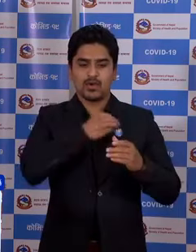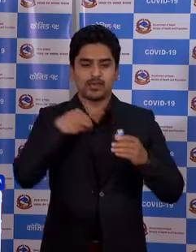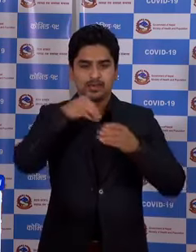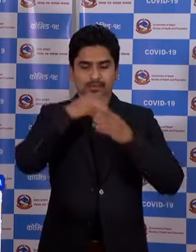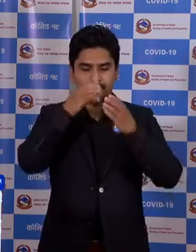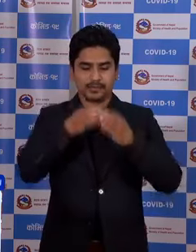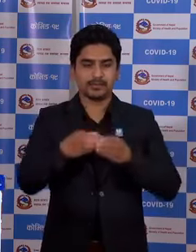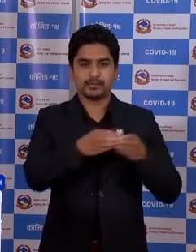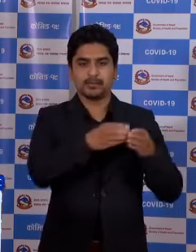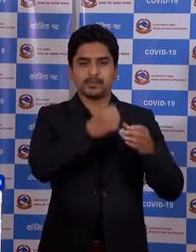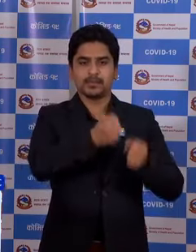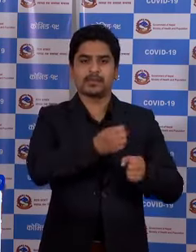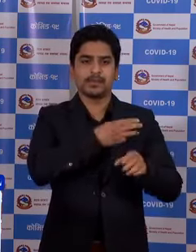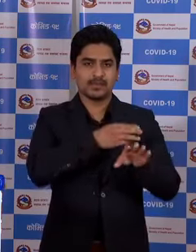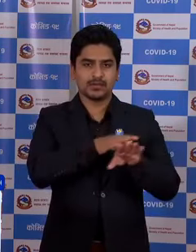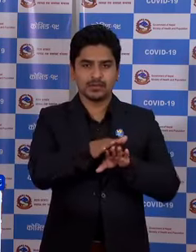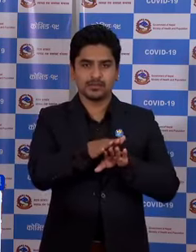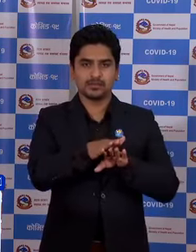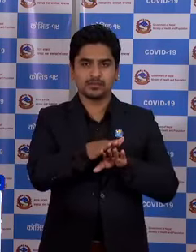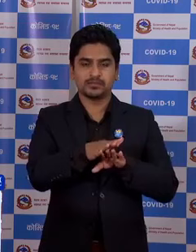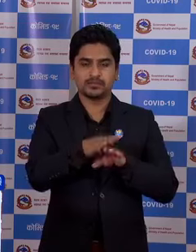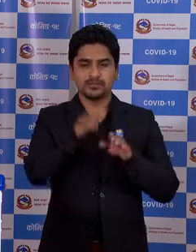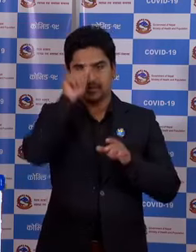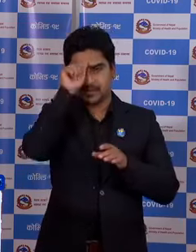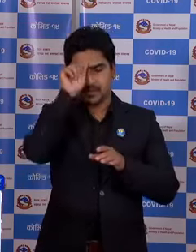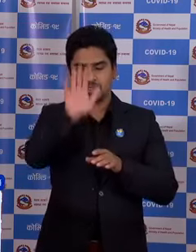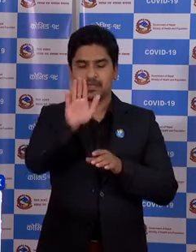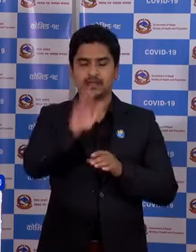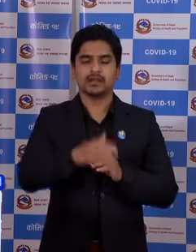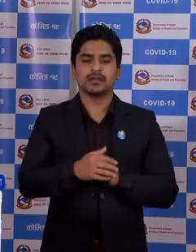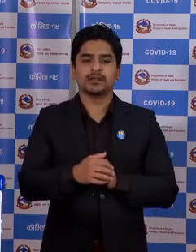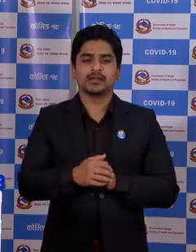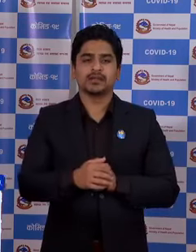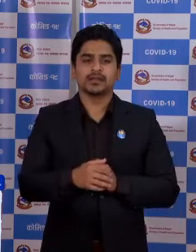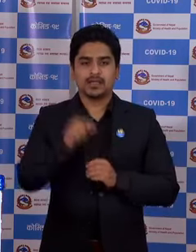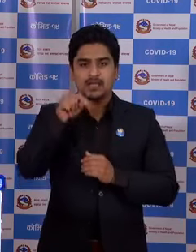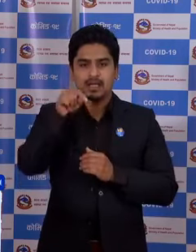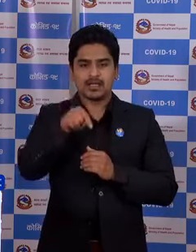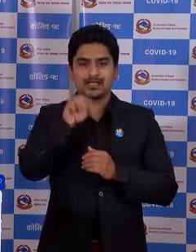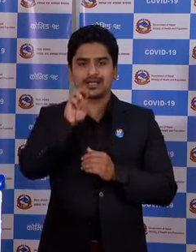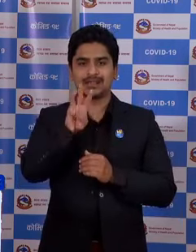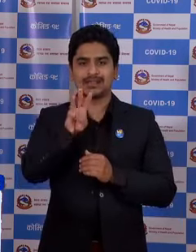आइसोलेसनमा रहेका व्यक्तिहरूको अपडेट गराउन चाहन्छु। आज